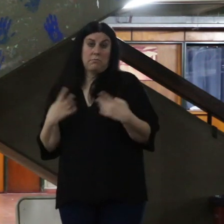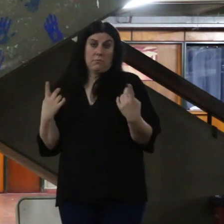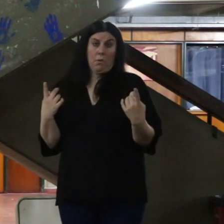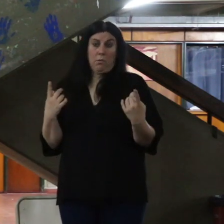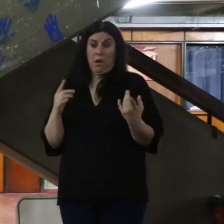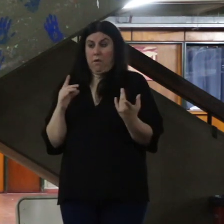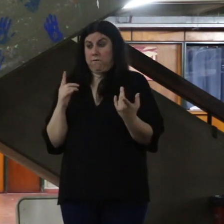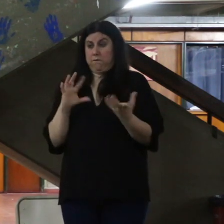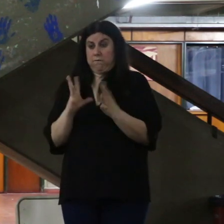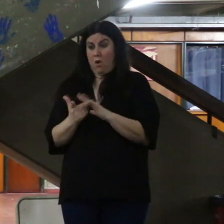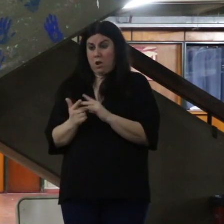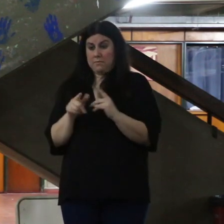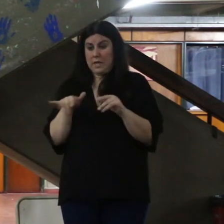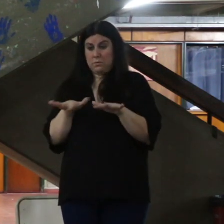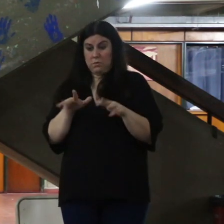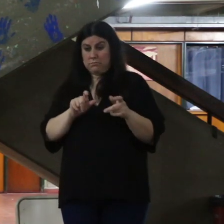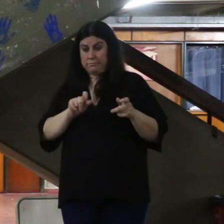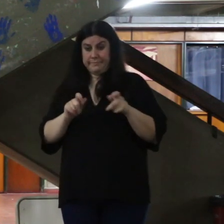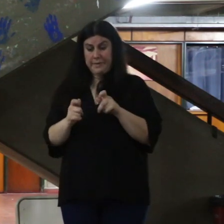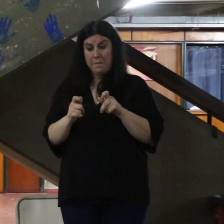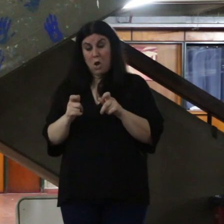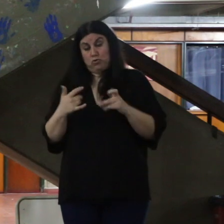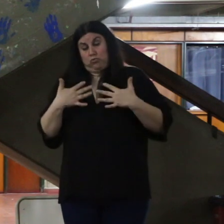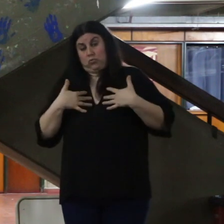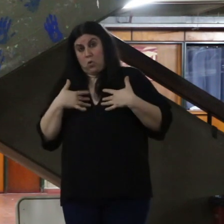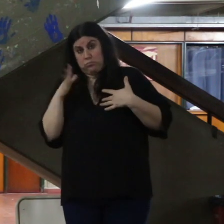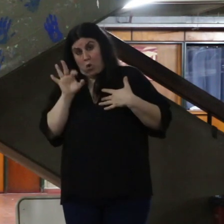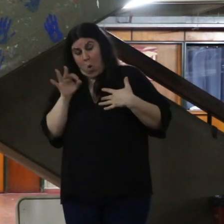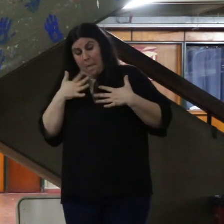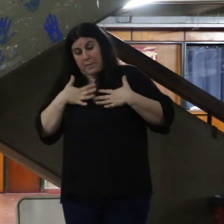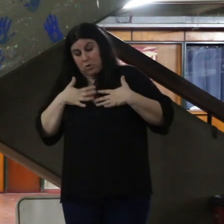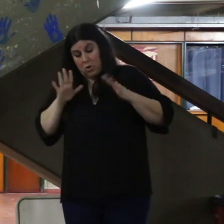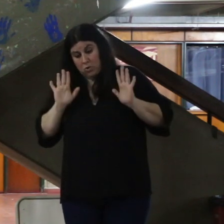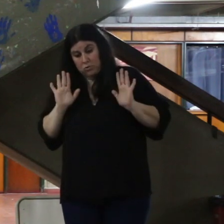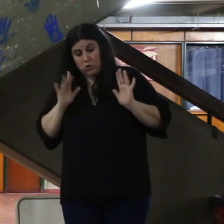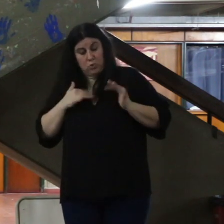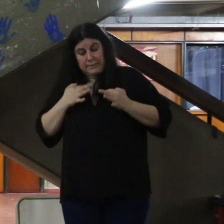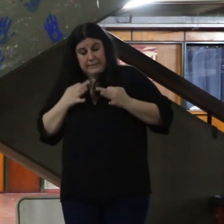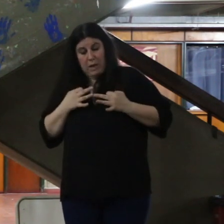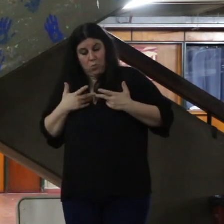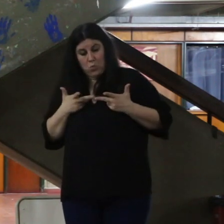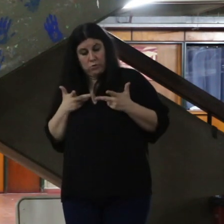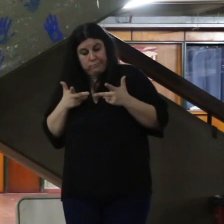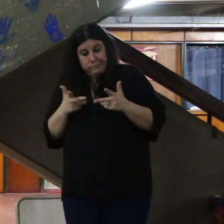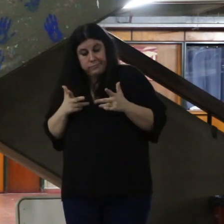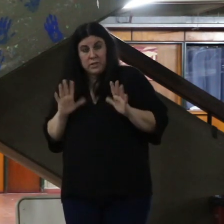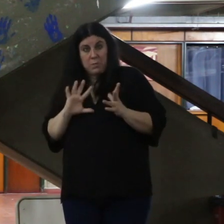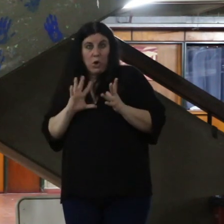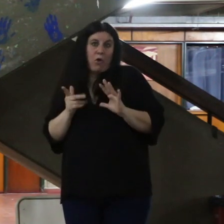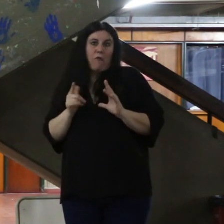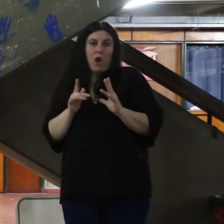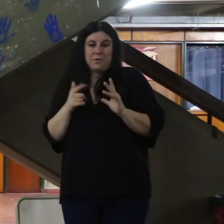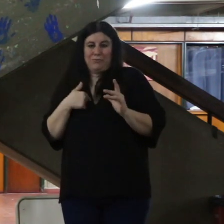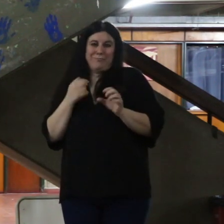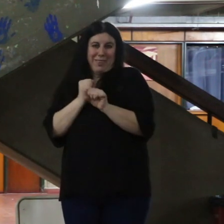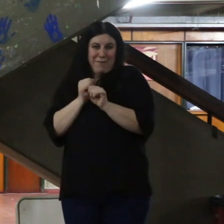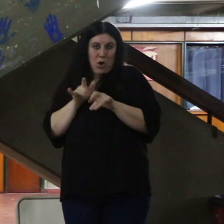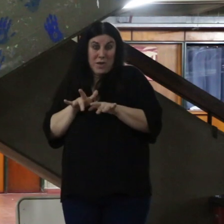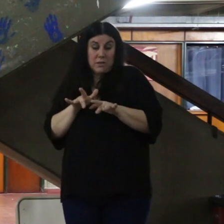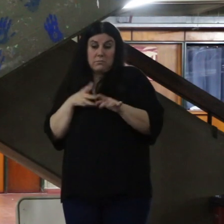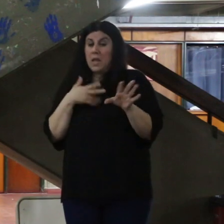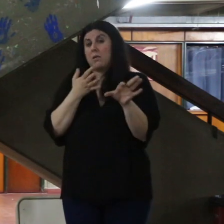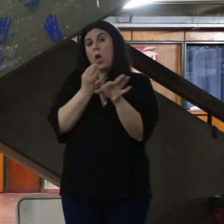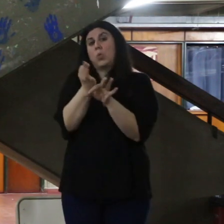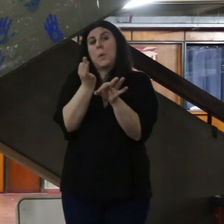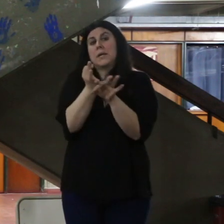de estos lugares complejos, por lo menos yo lo creo así, estoy convencidísimo y por eso trabajo de lo que trabajo, es la